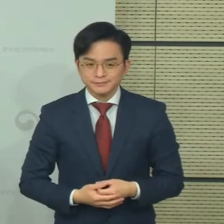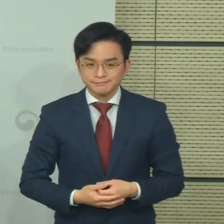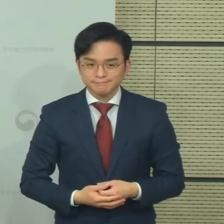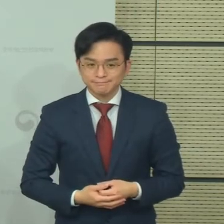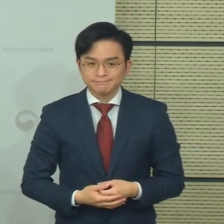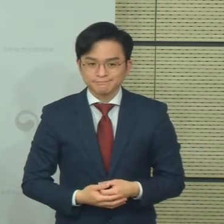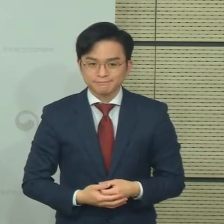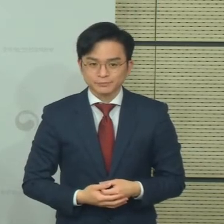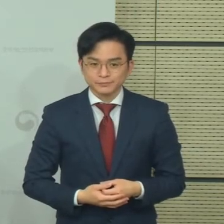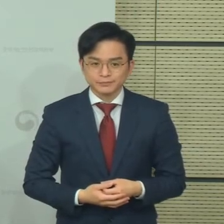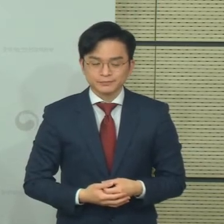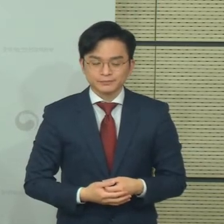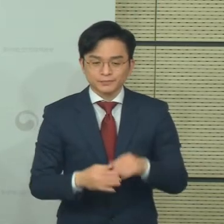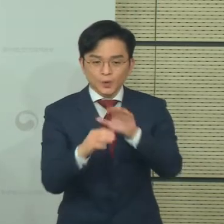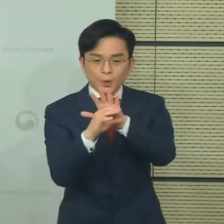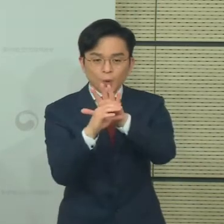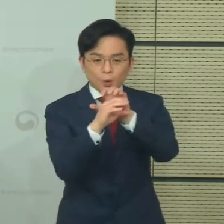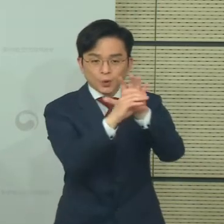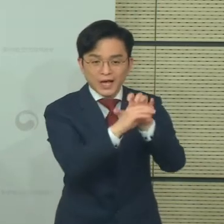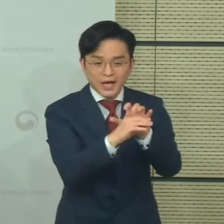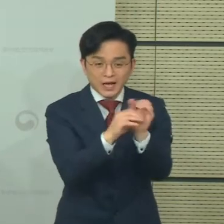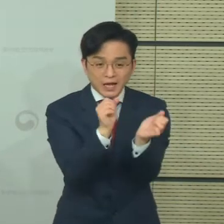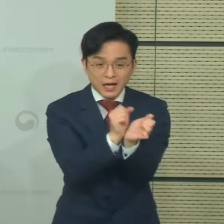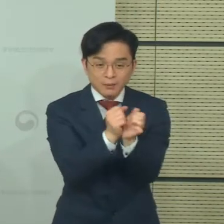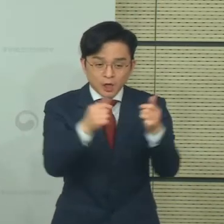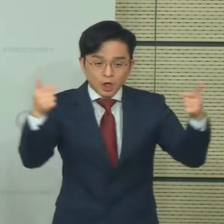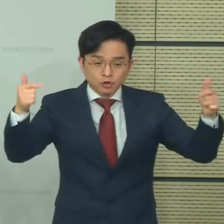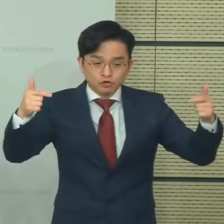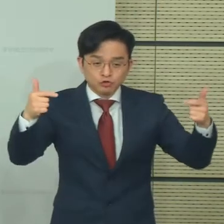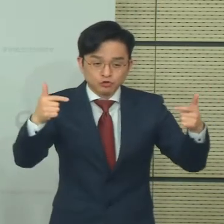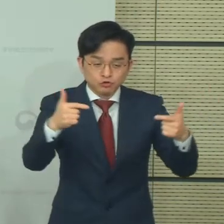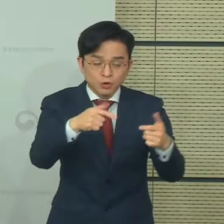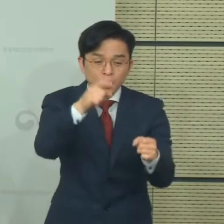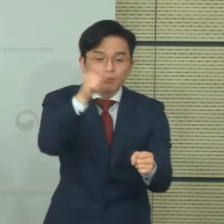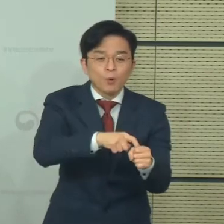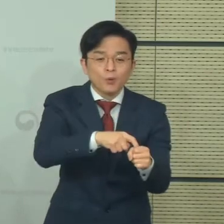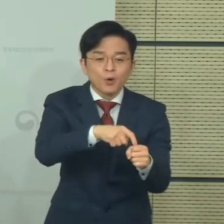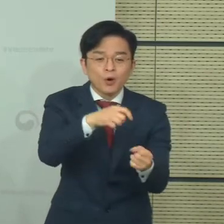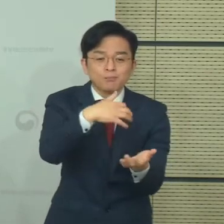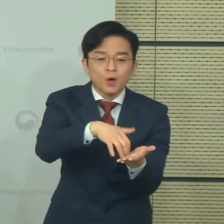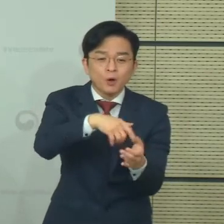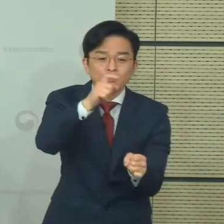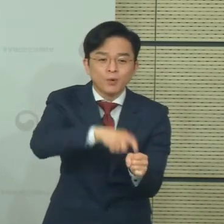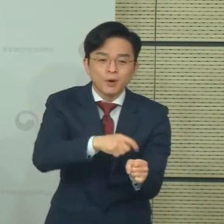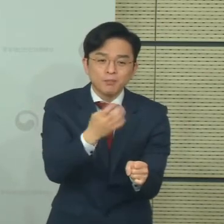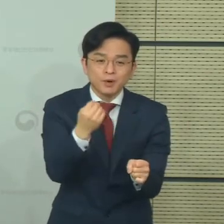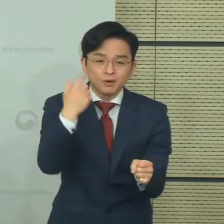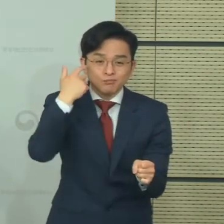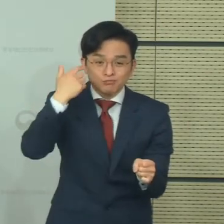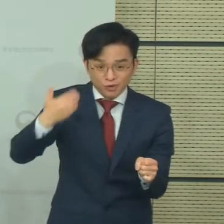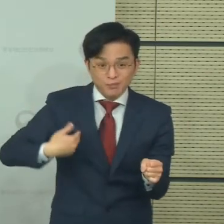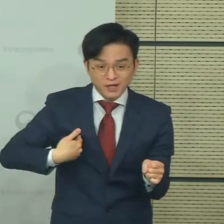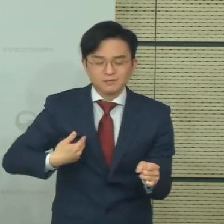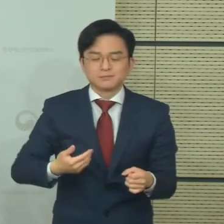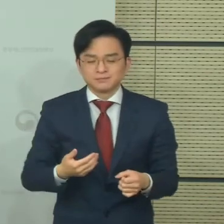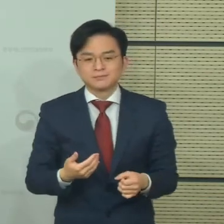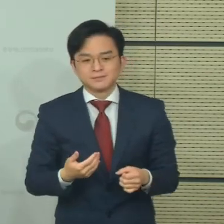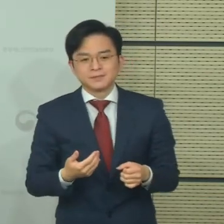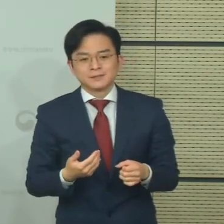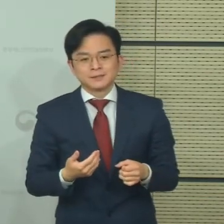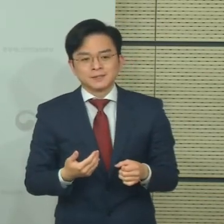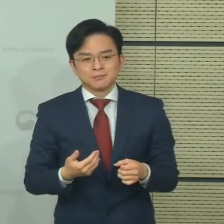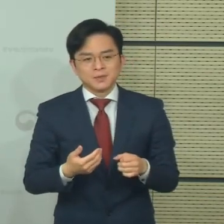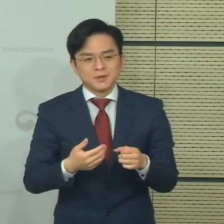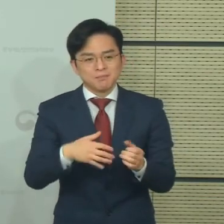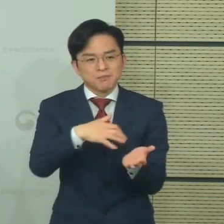기준이냐 목표치가 혹시 설정된 것이 있느냐라는 이제 질의이신데요. 그러니까 관련되어서는